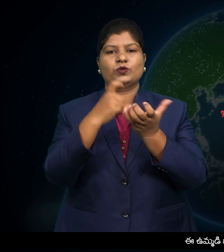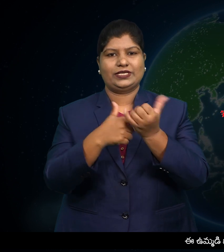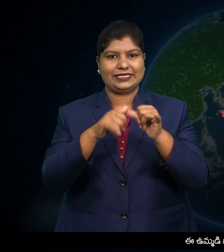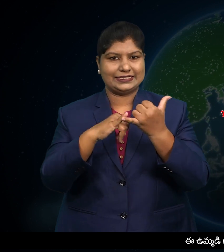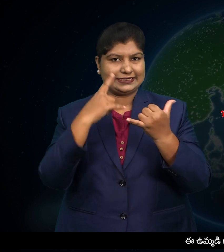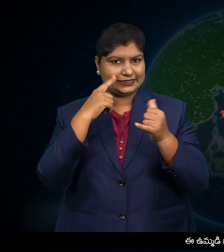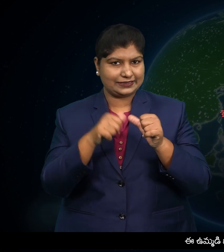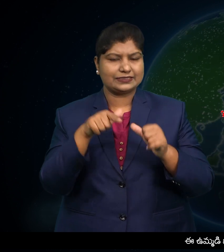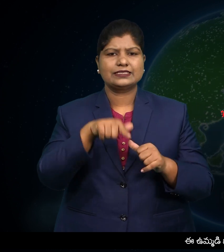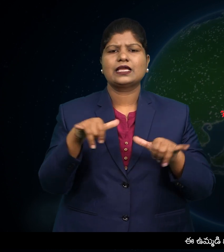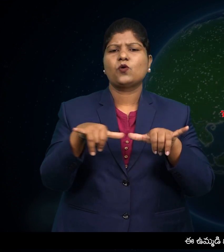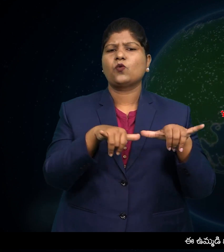ఈ ఉమ్మడి ఖండం పిలువబడుతుంది.